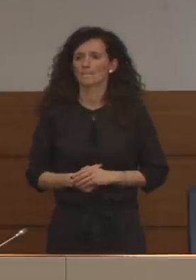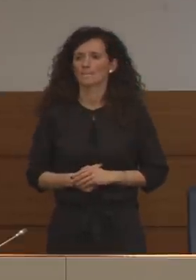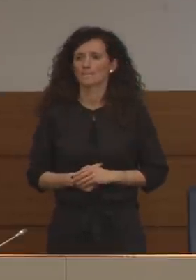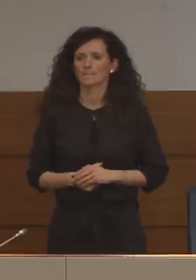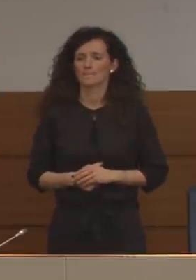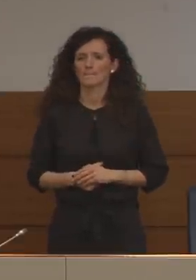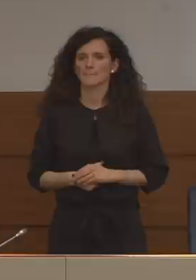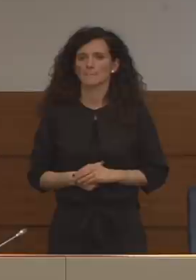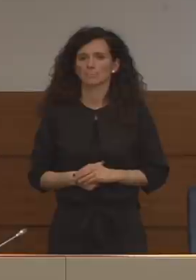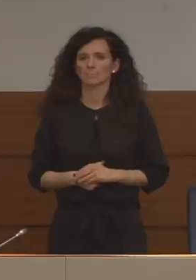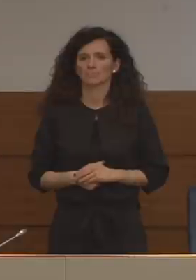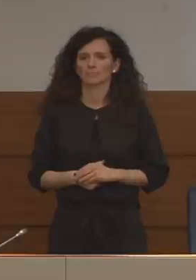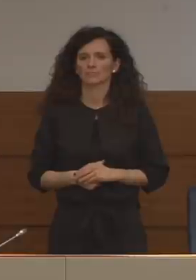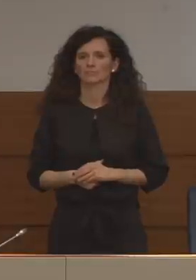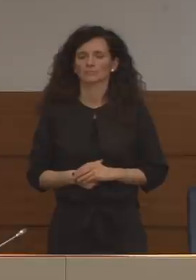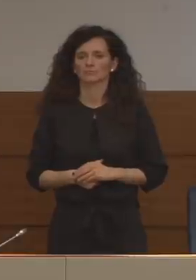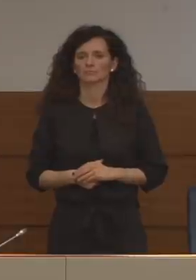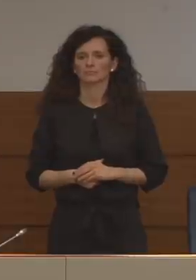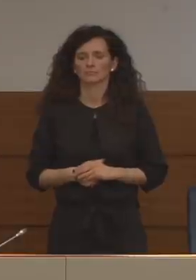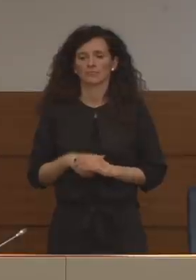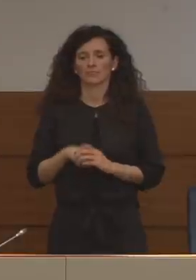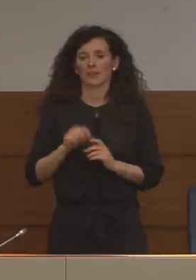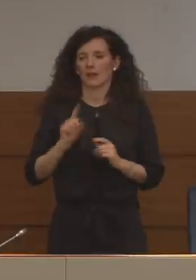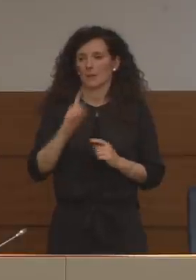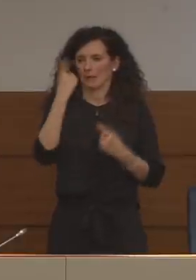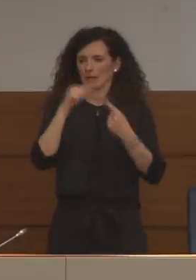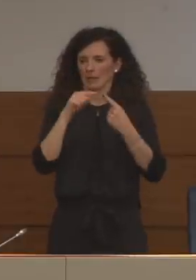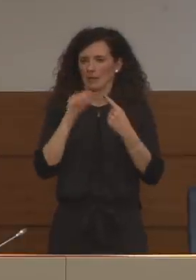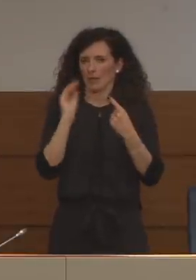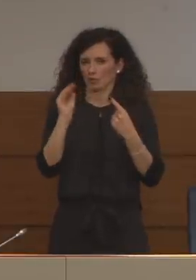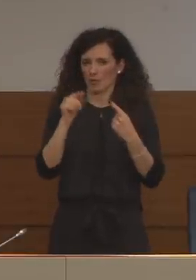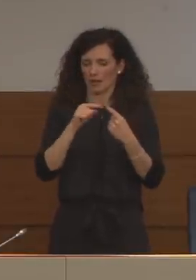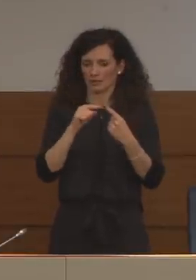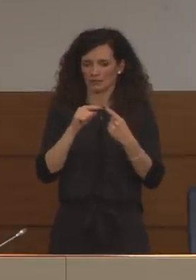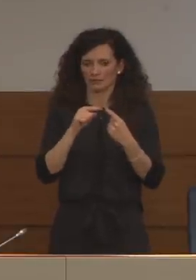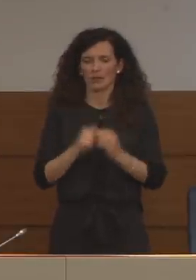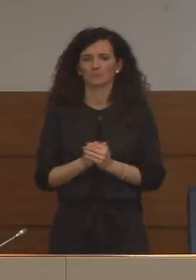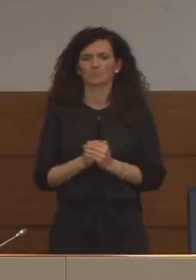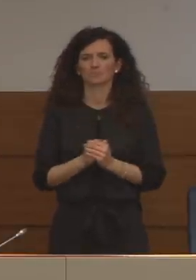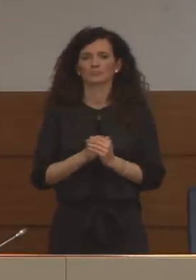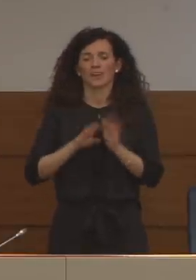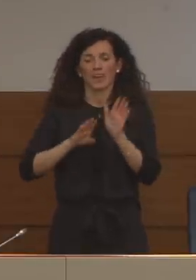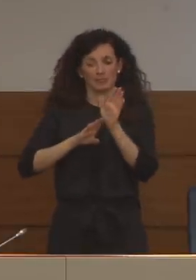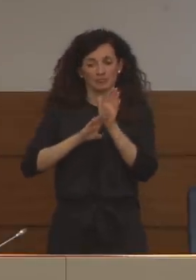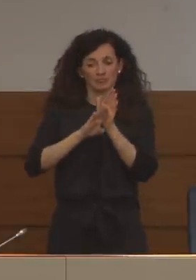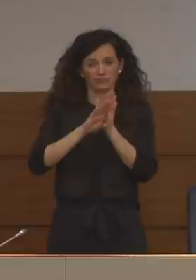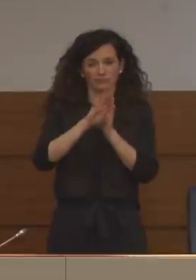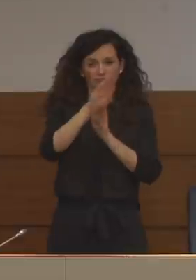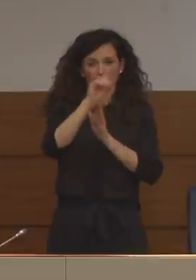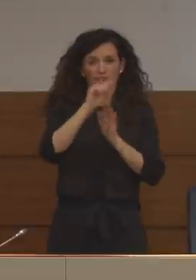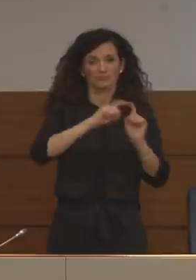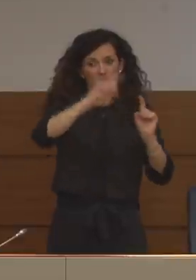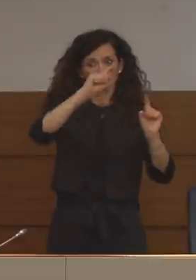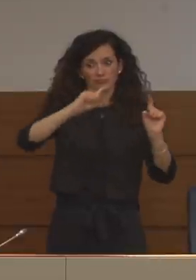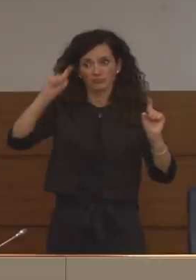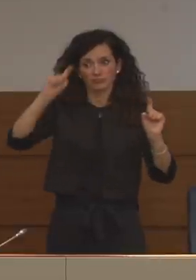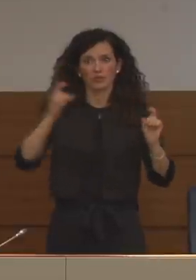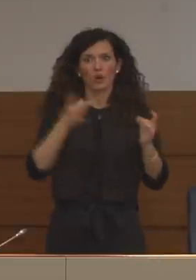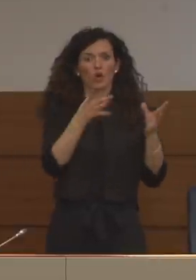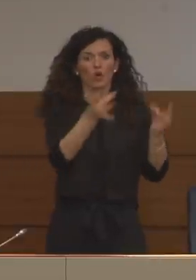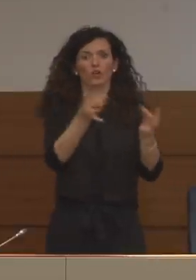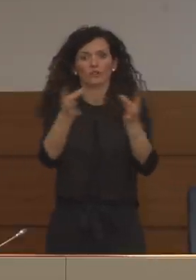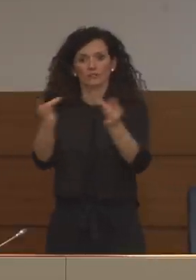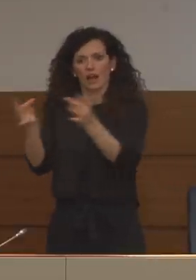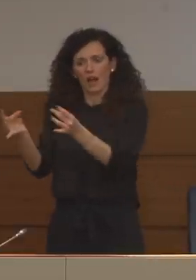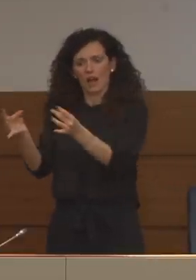veniamo al primo punto sul discorso del picco dei contagi ovviamente